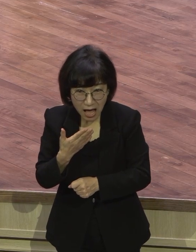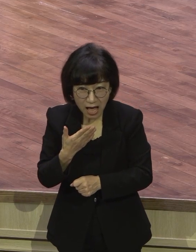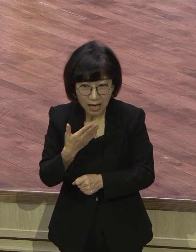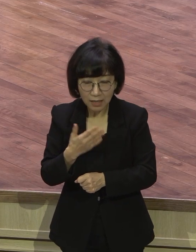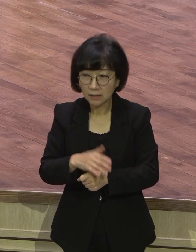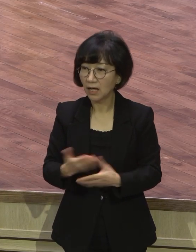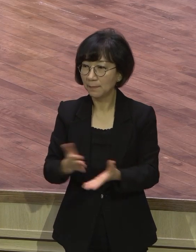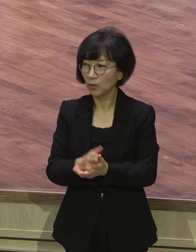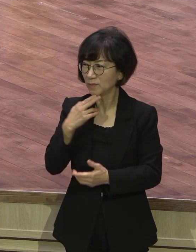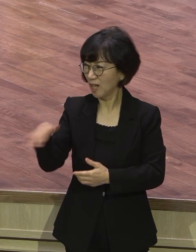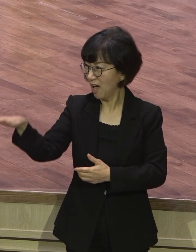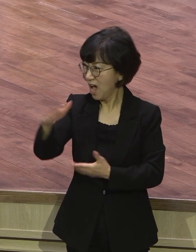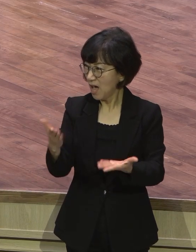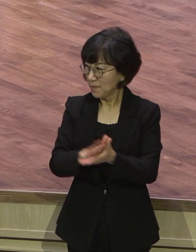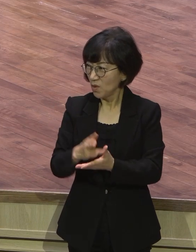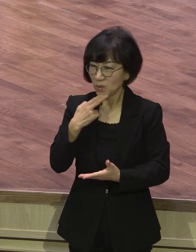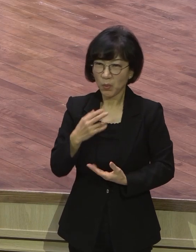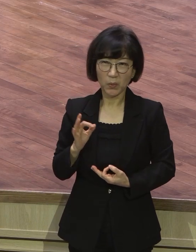위하면 아네.